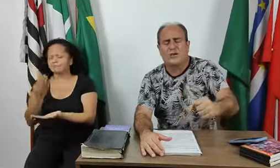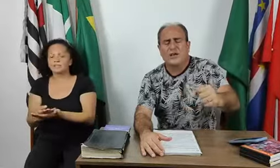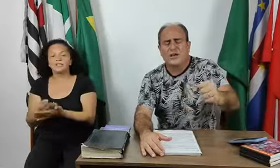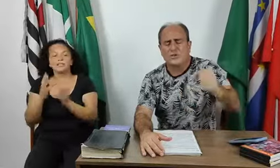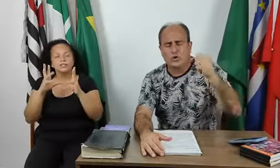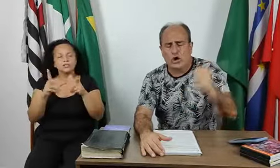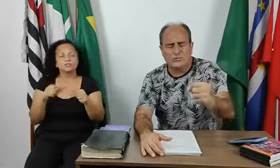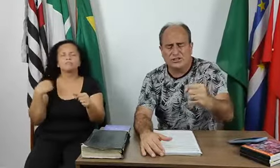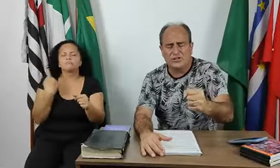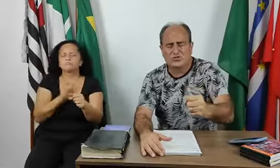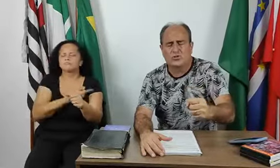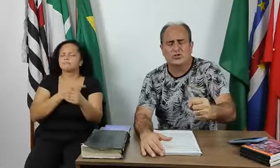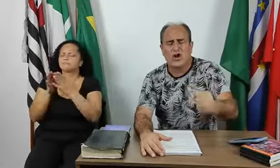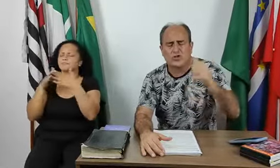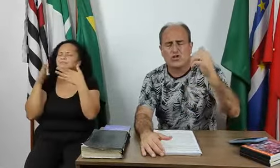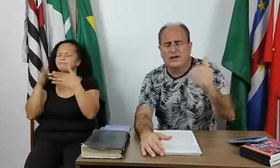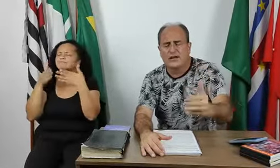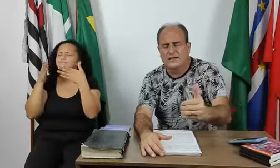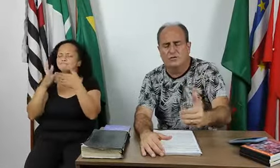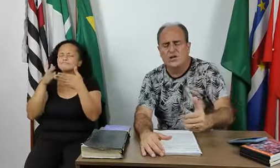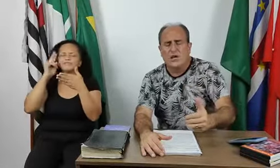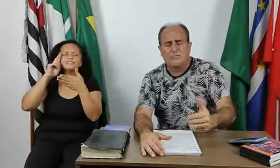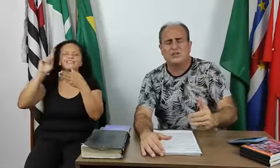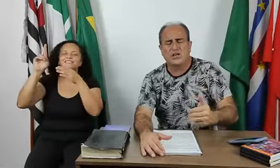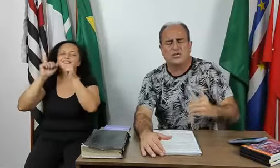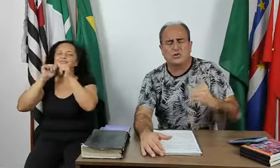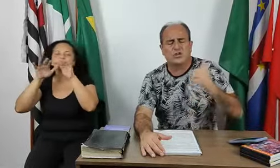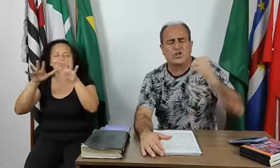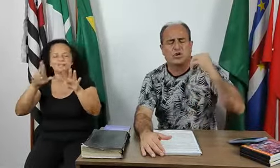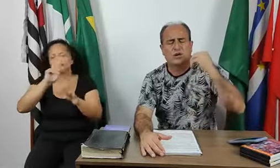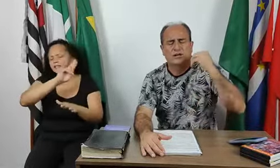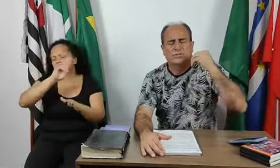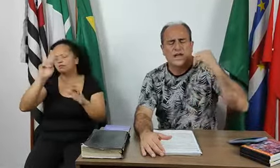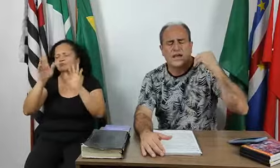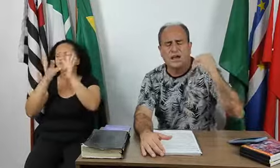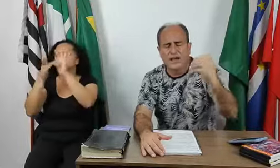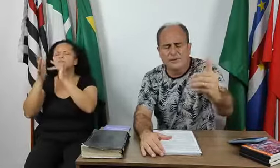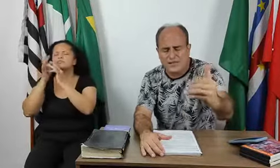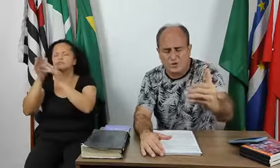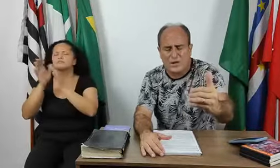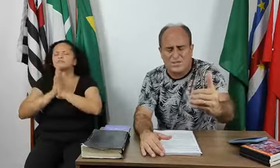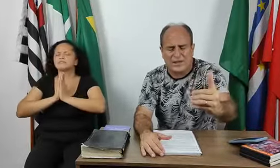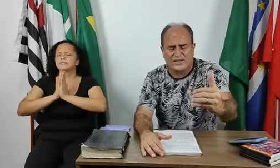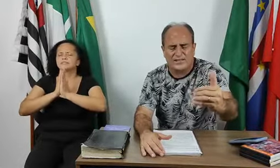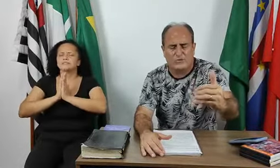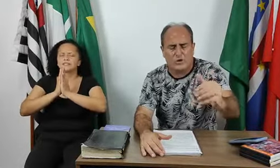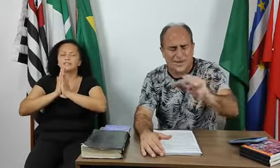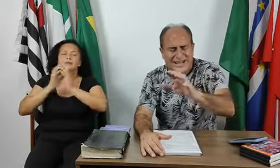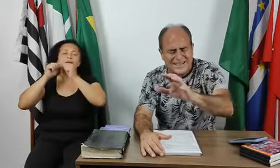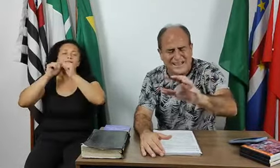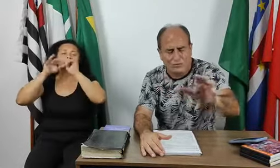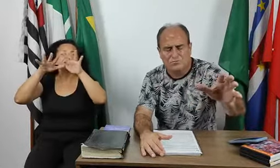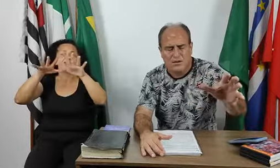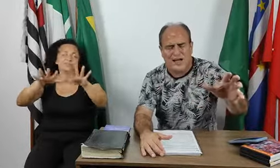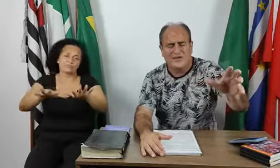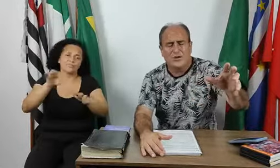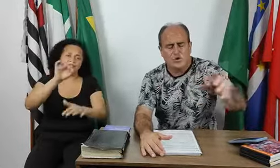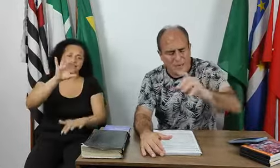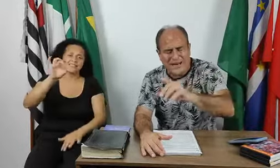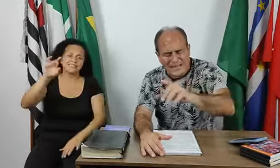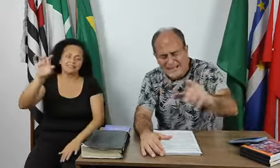céu. E no nome de Jesus nós oramos, pedindo que o Senhor derrame as suas bênçãos sobre cada um,